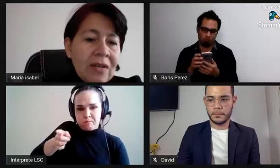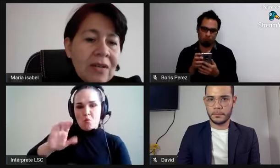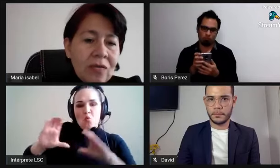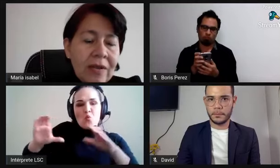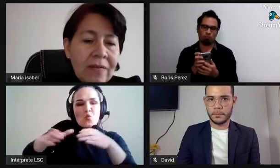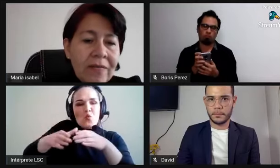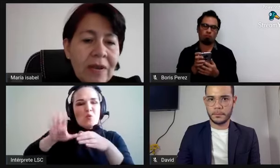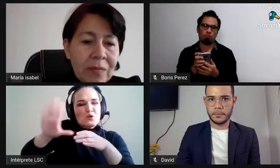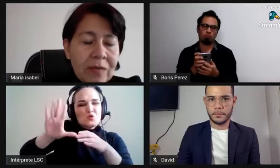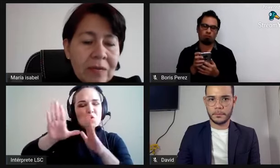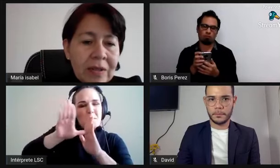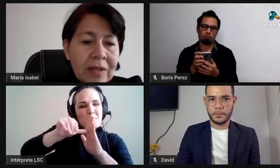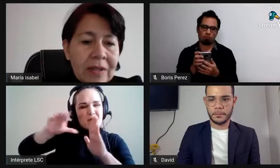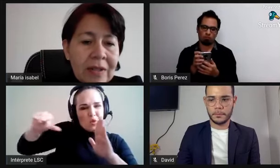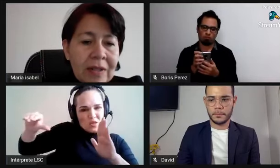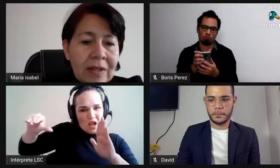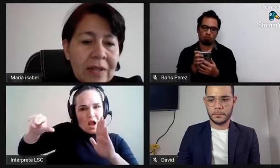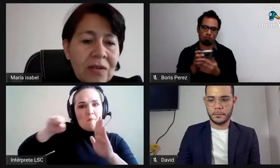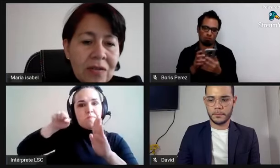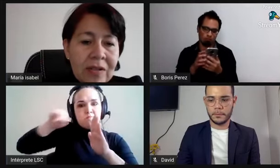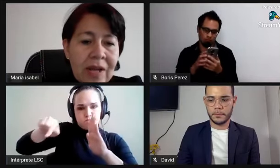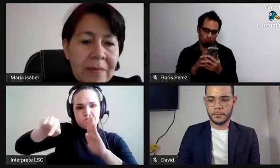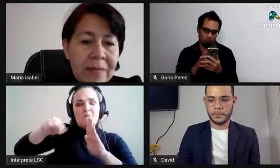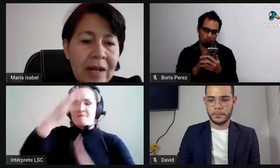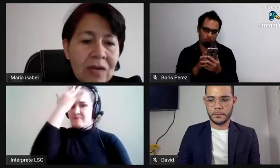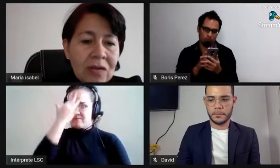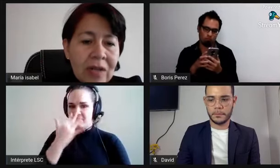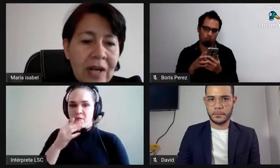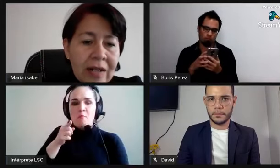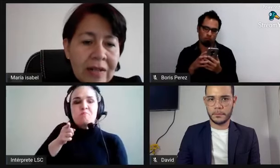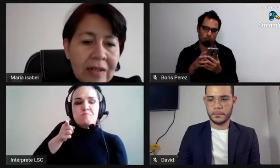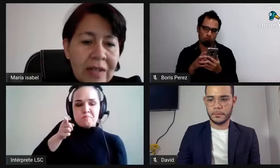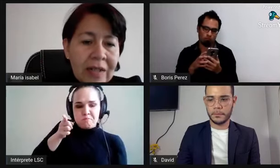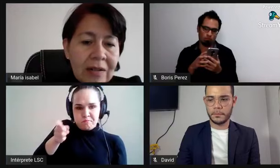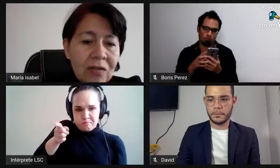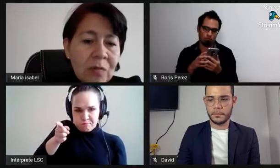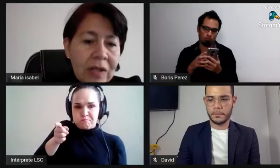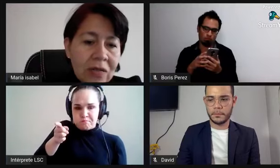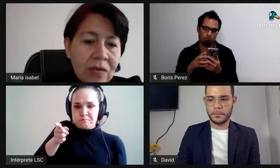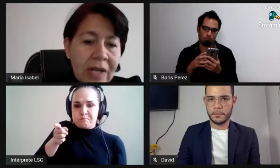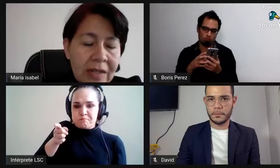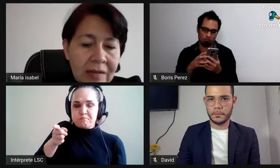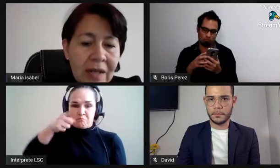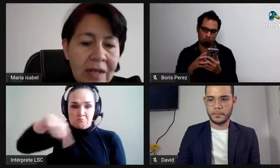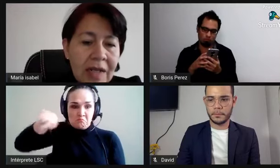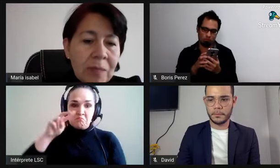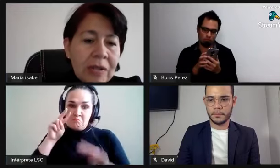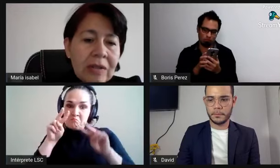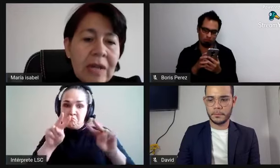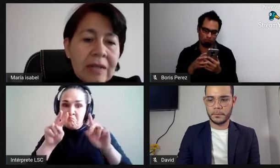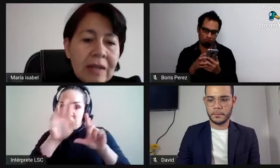Biblioteca para Sordos en Facebook. Entonces ahí van a encontrar los videos,